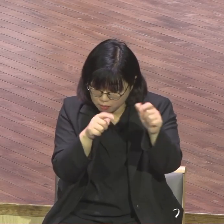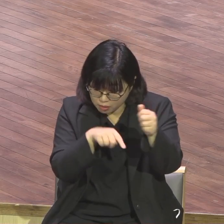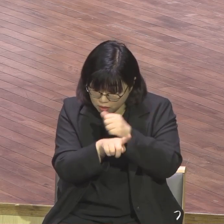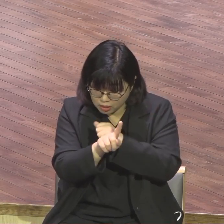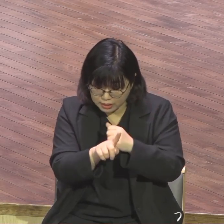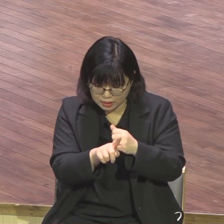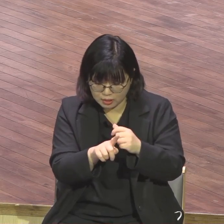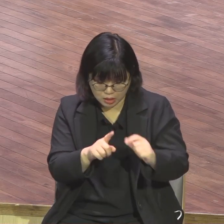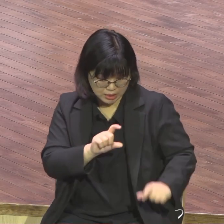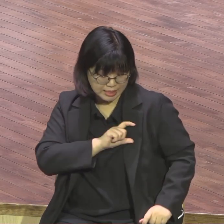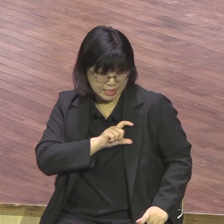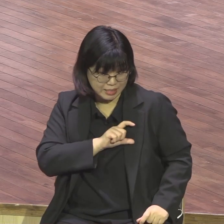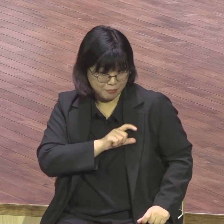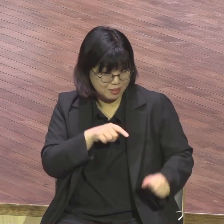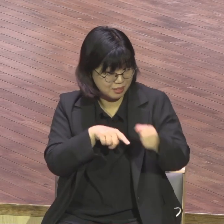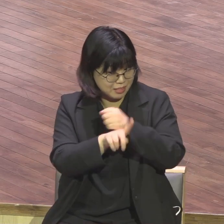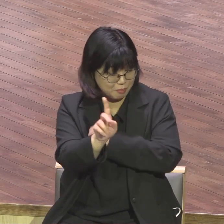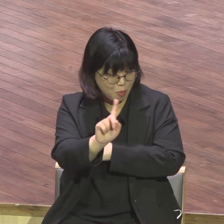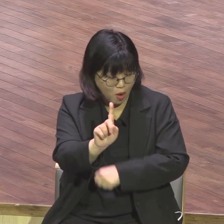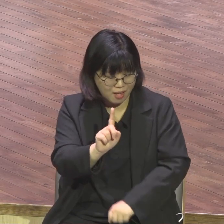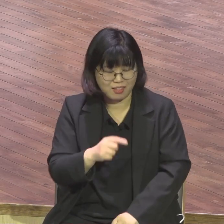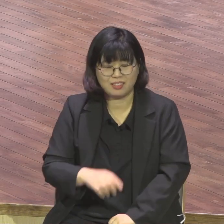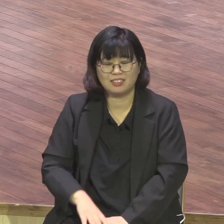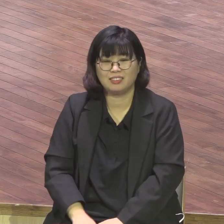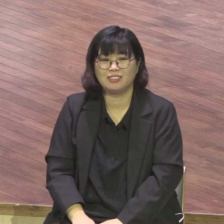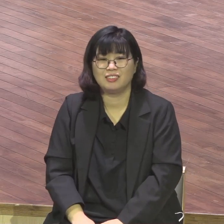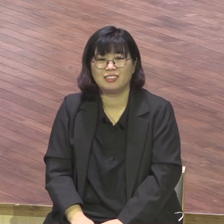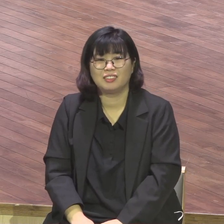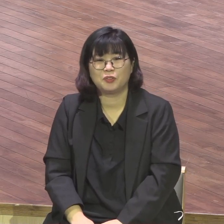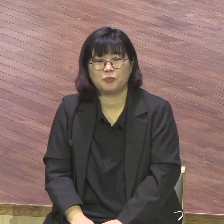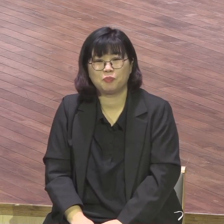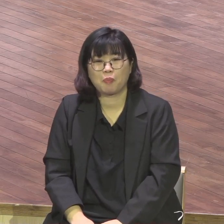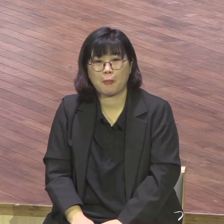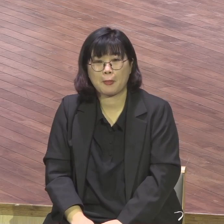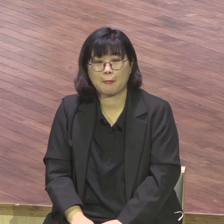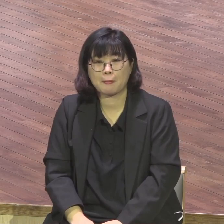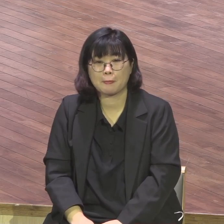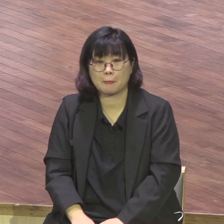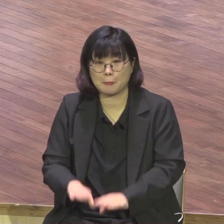통해서 출신 배경을 유추할 수가 있어요. 왜냐하면 그 당시